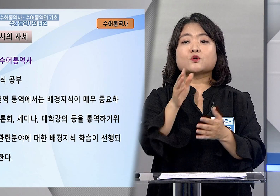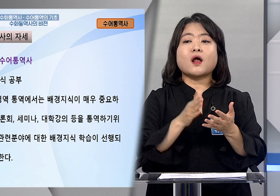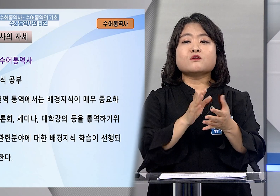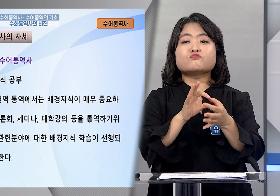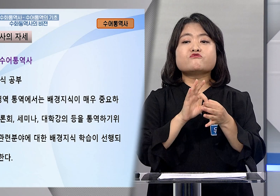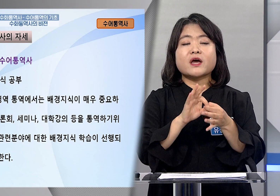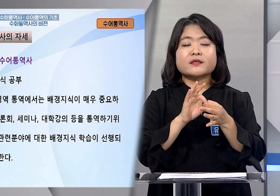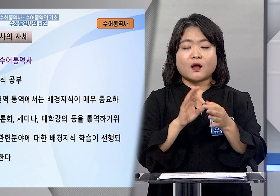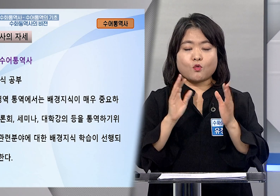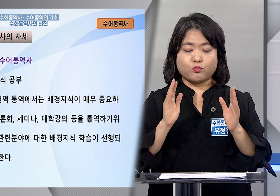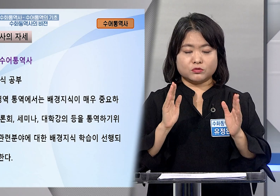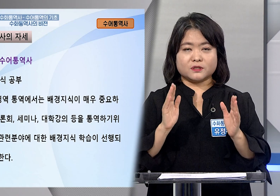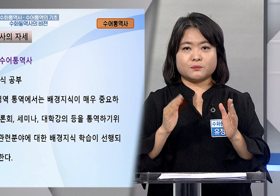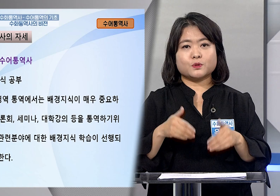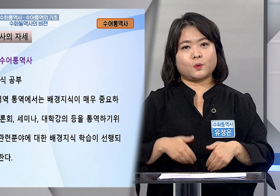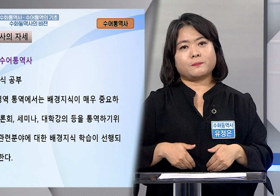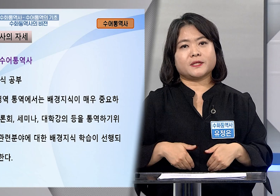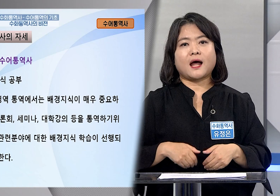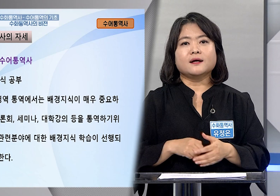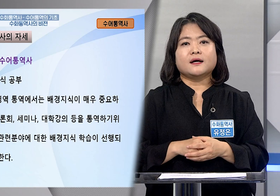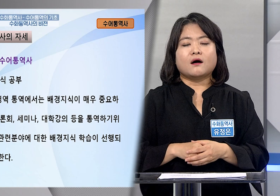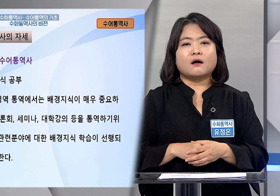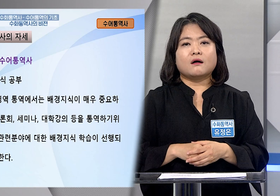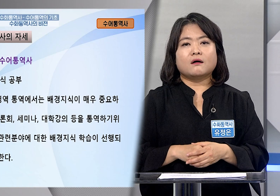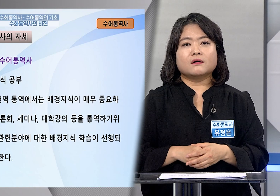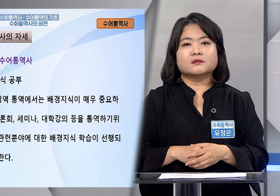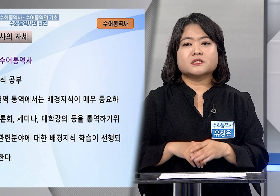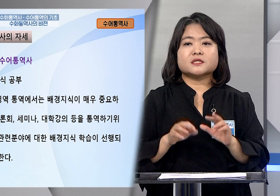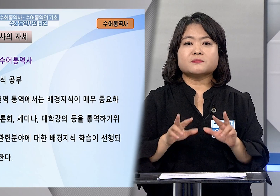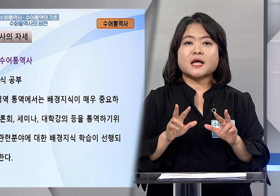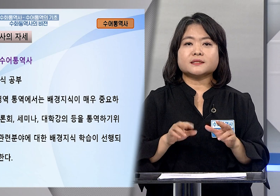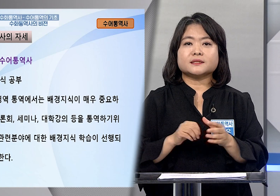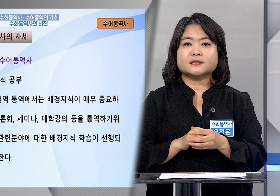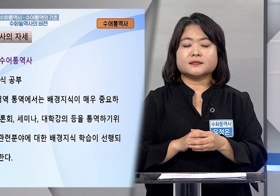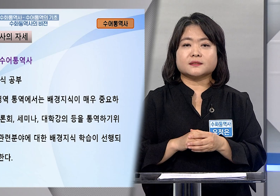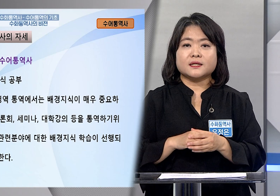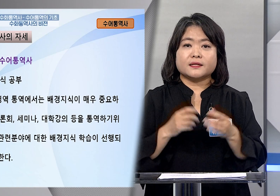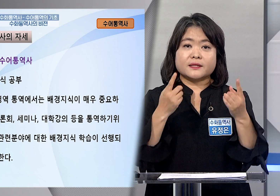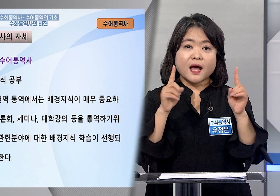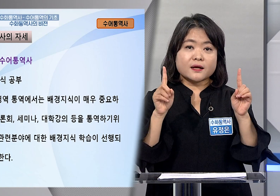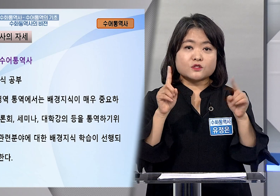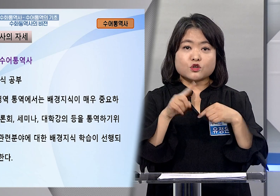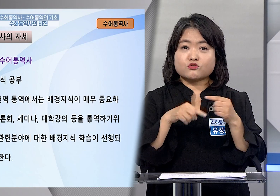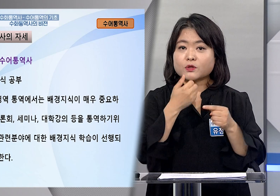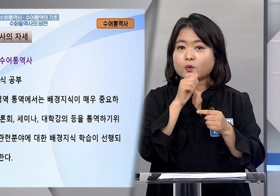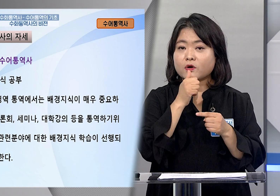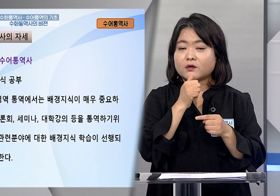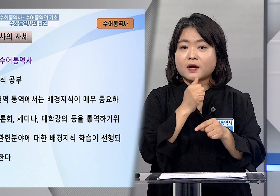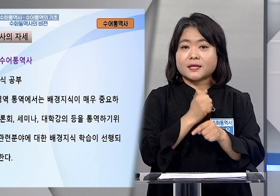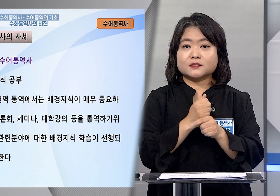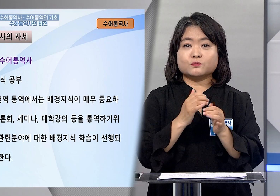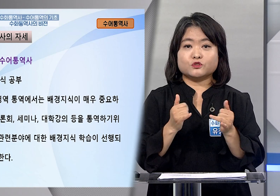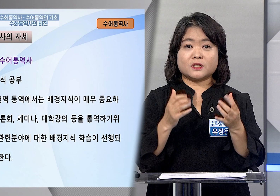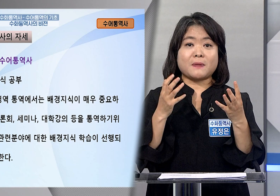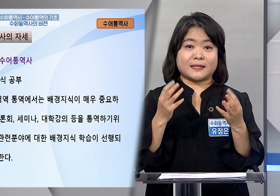관련 분야에 대한 공부들이 필요합니다. 지금 사실 대학에서 수화 통역을 하시는 분들이